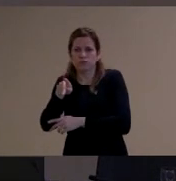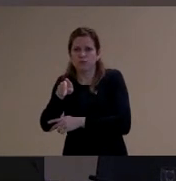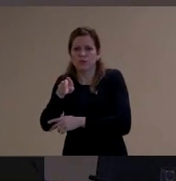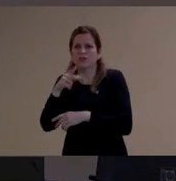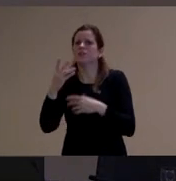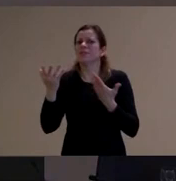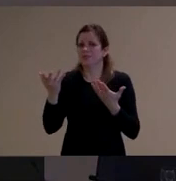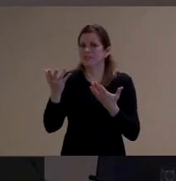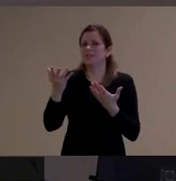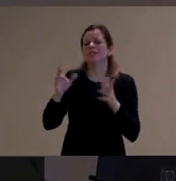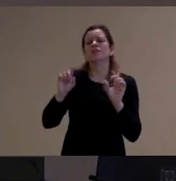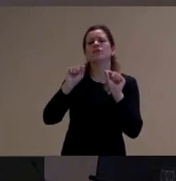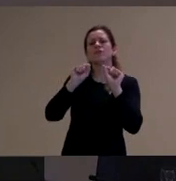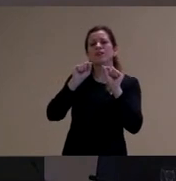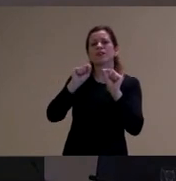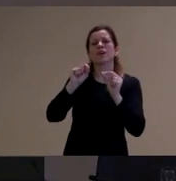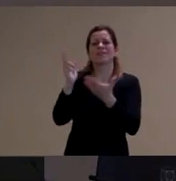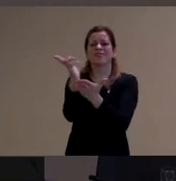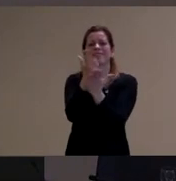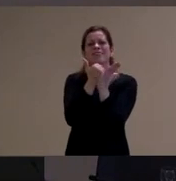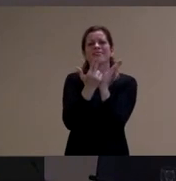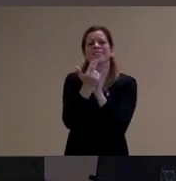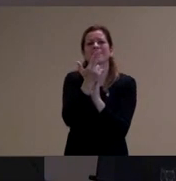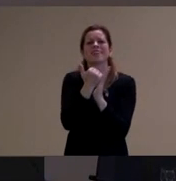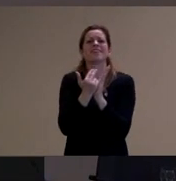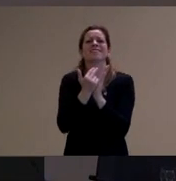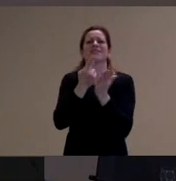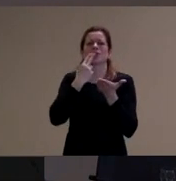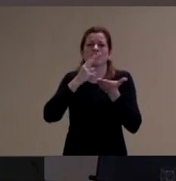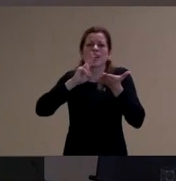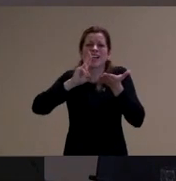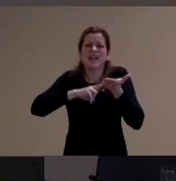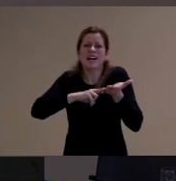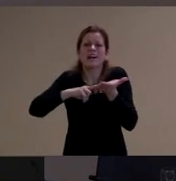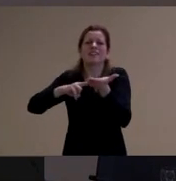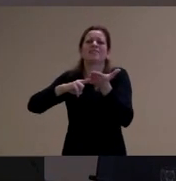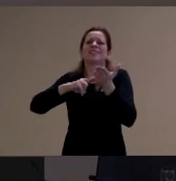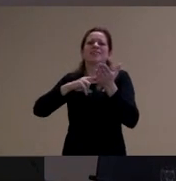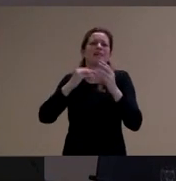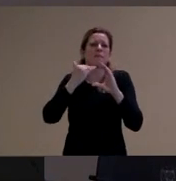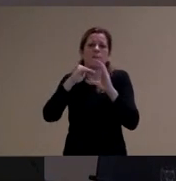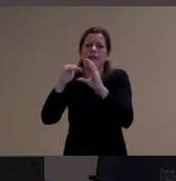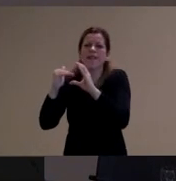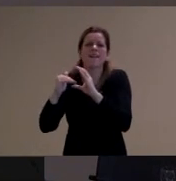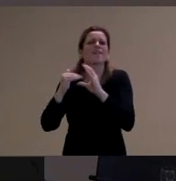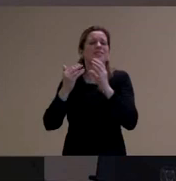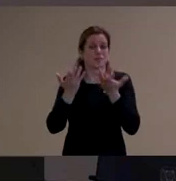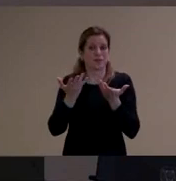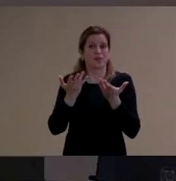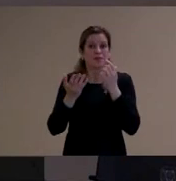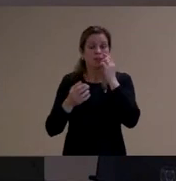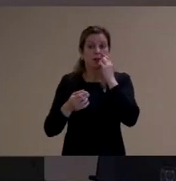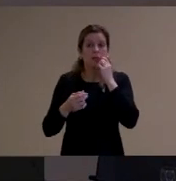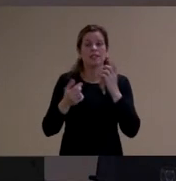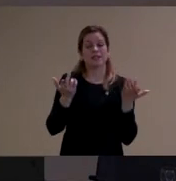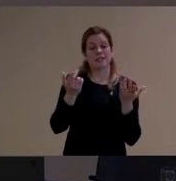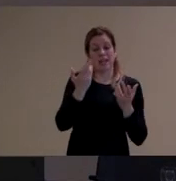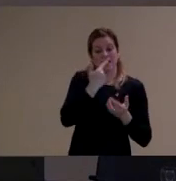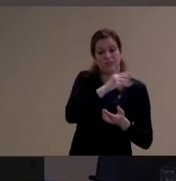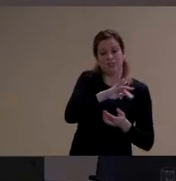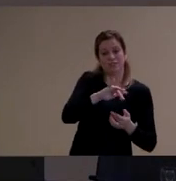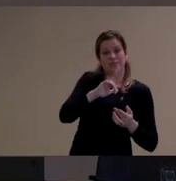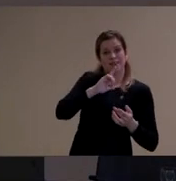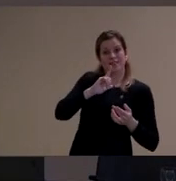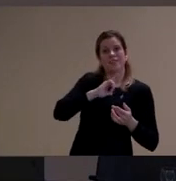via e-mail desenhos carta bilhetes para que elas as crianças